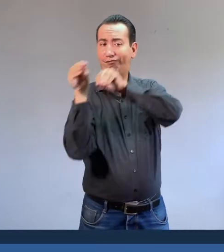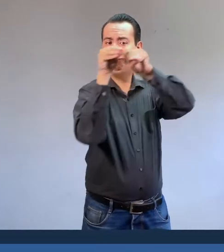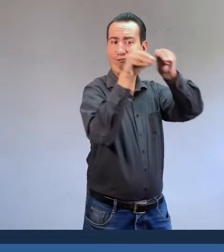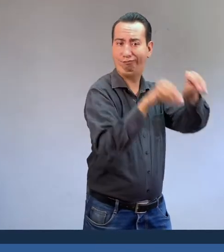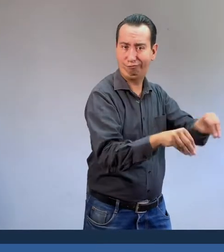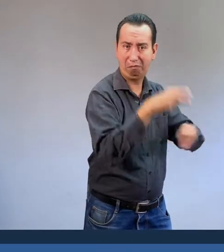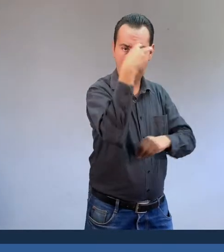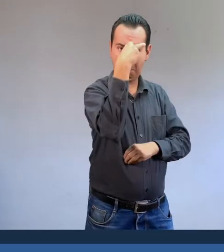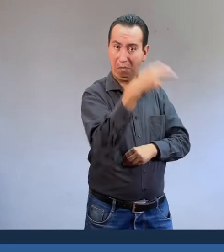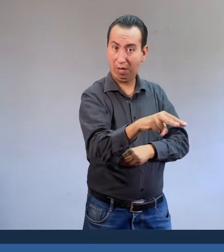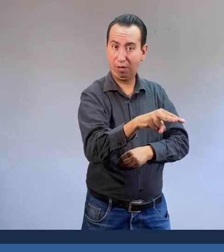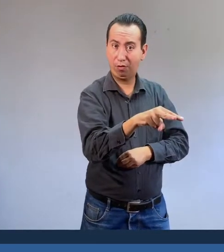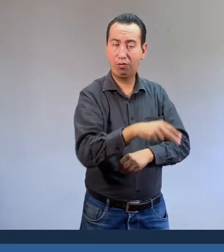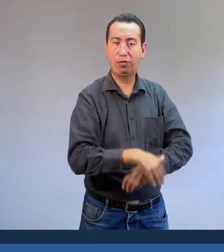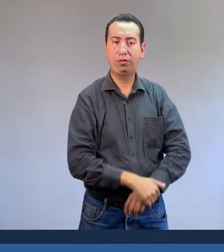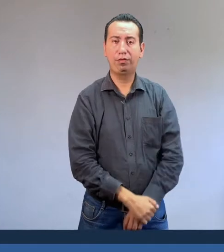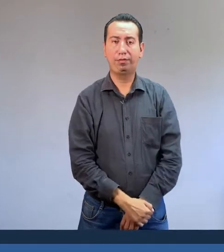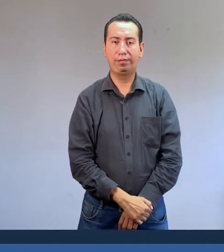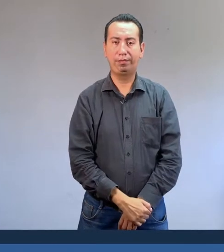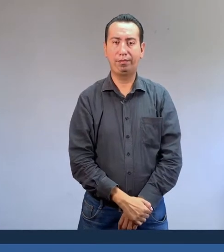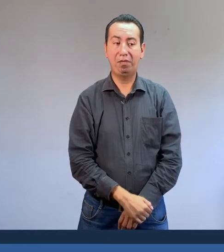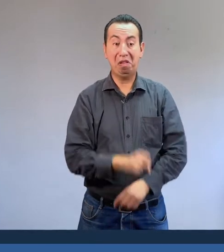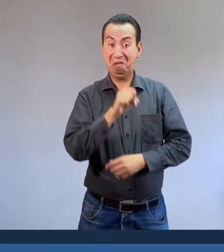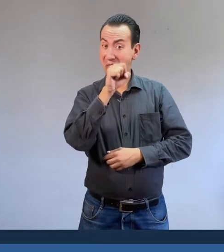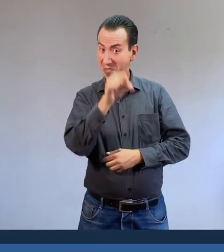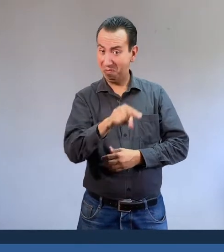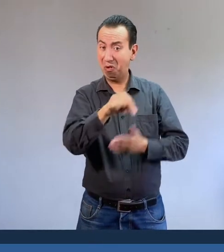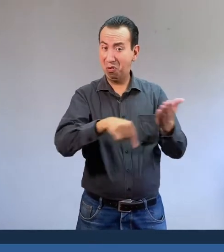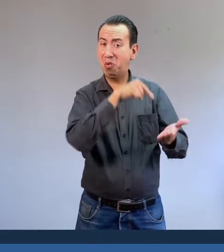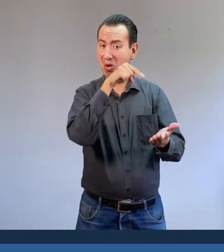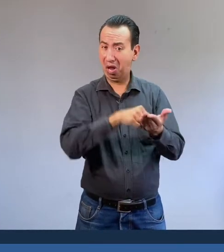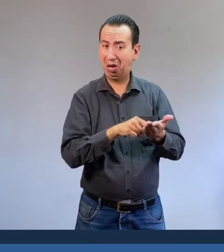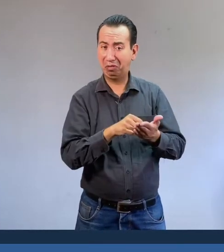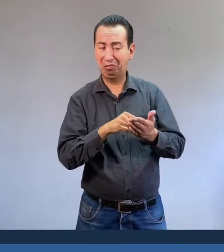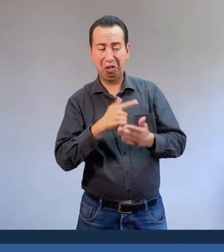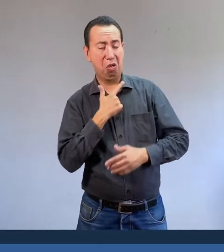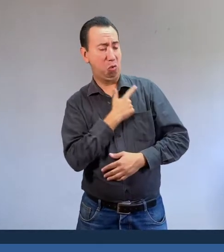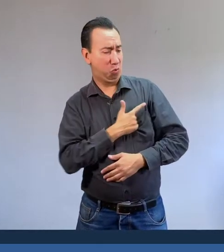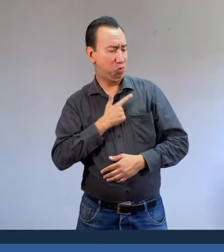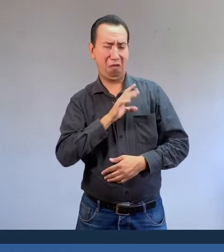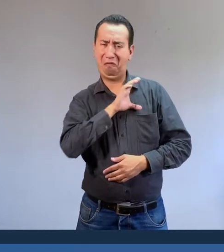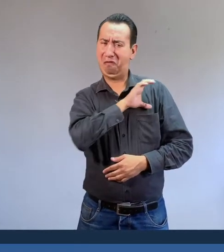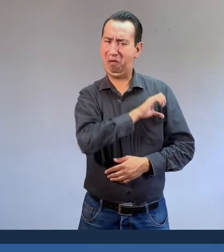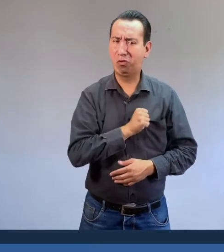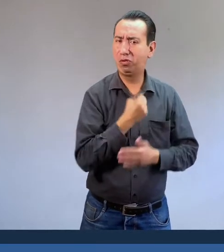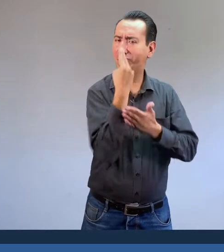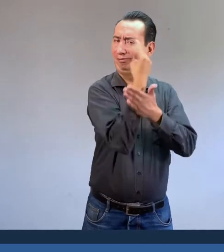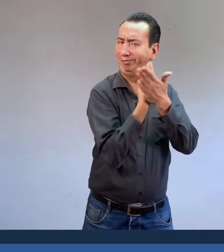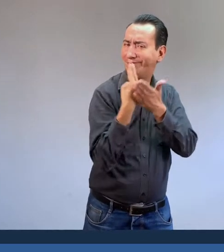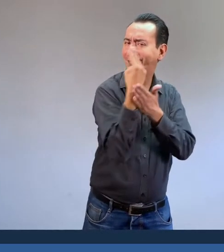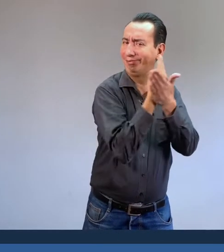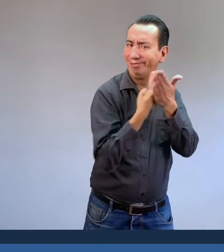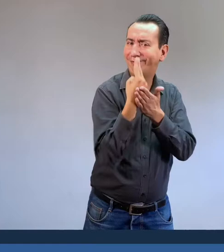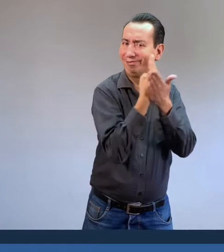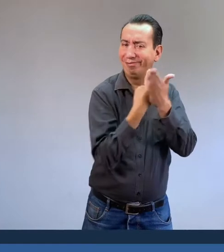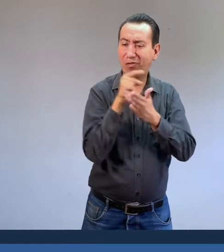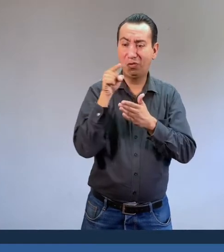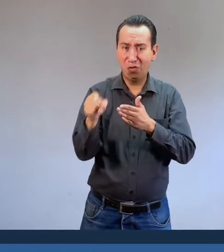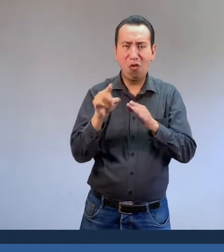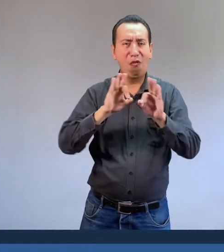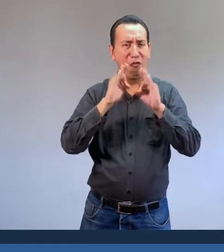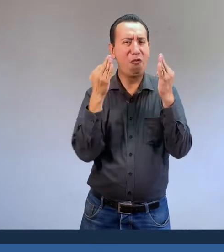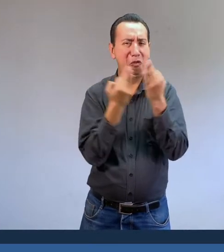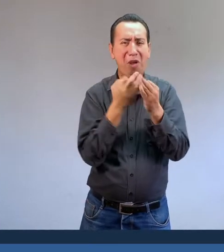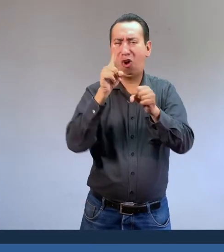rumbo al continente americano. En México encontró el gusto por la pintura, lo que se reflejó en su trabajo artístico, característico por